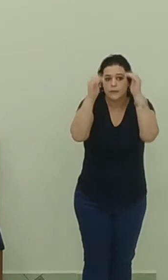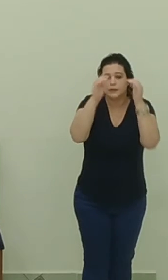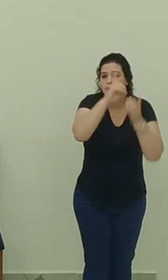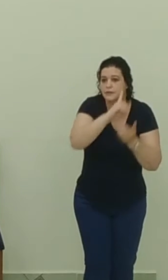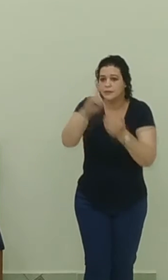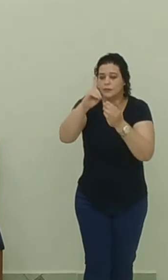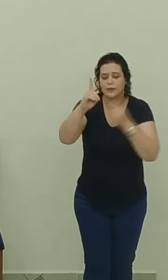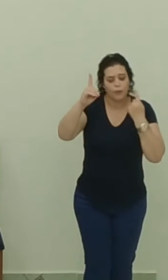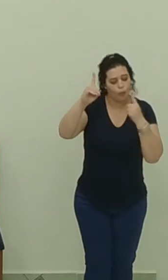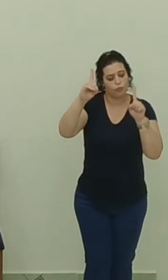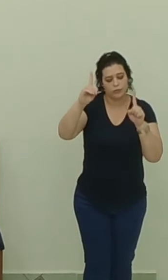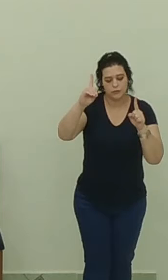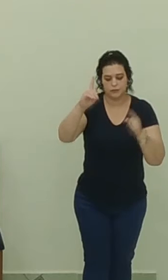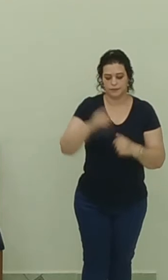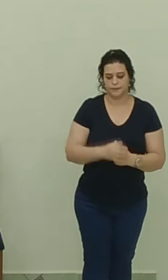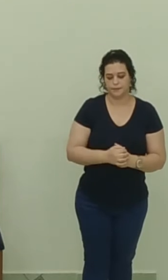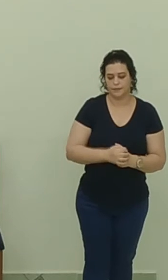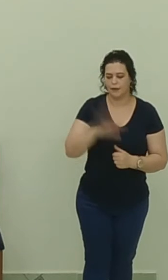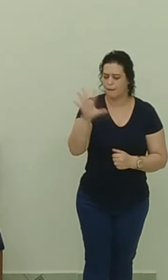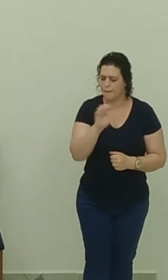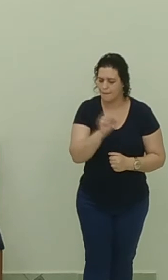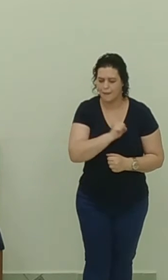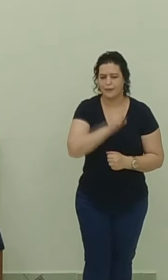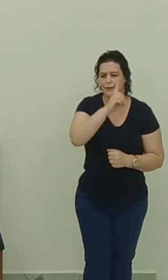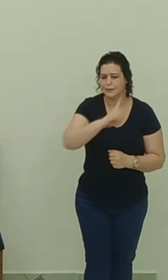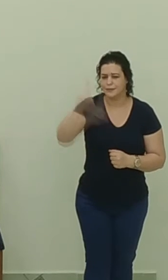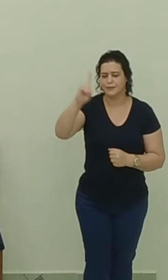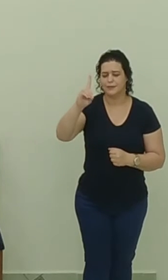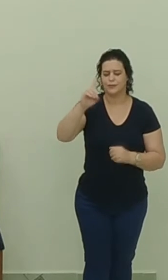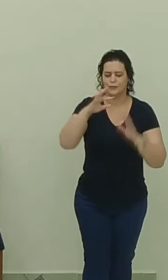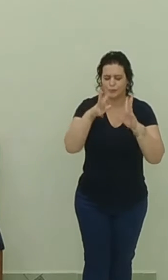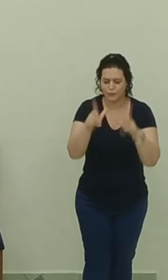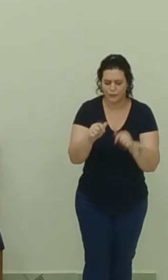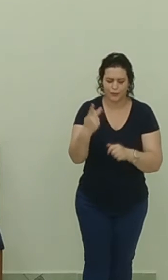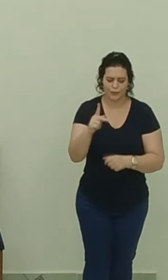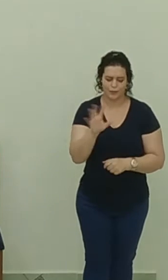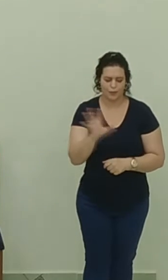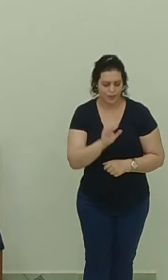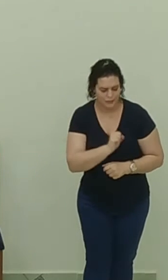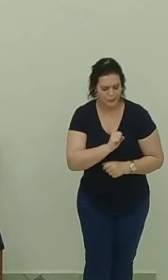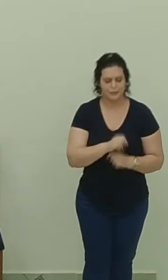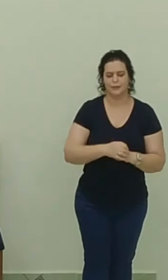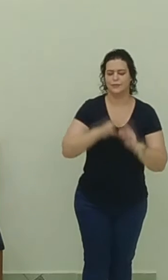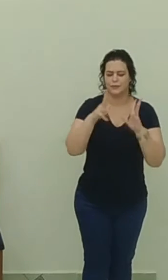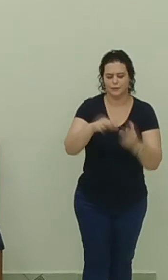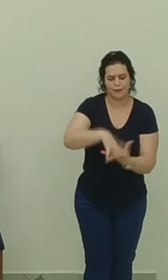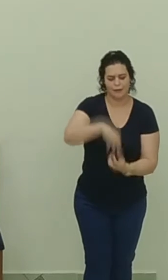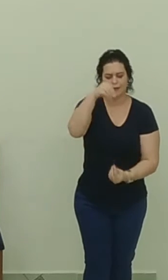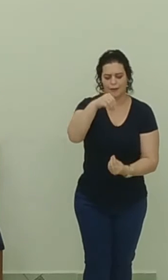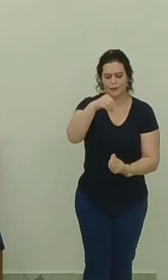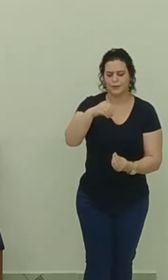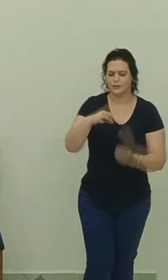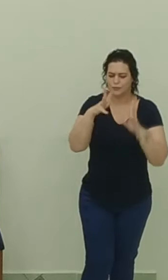Amarás, pois, o Senhor teu Deus de todo o teu coração, de toda a tua alma, de toda a